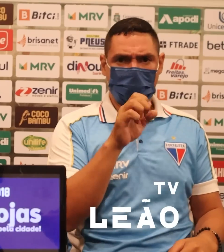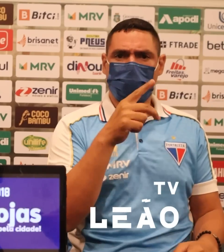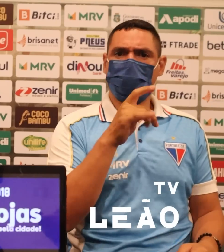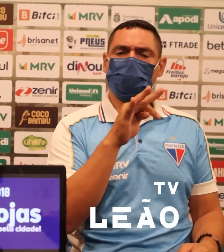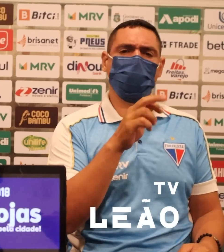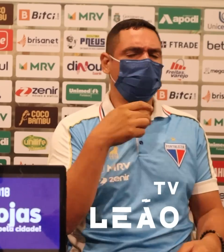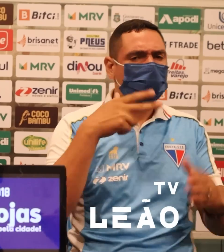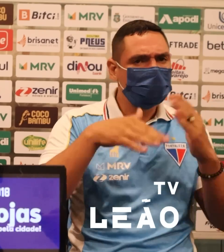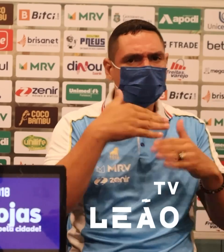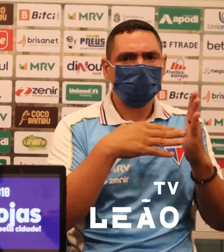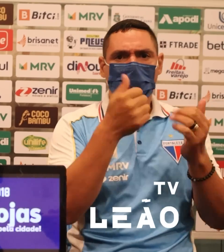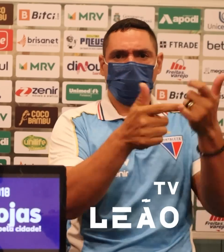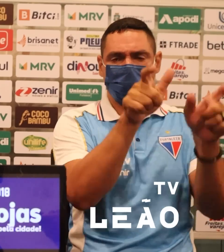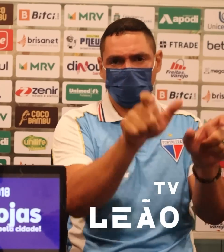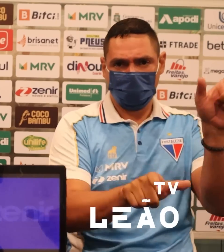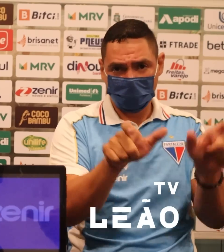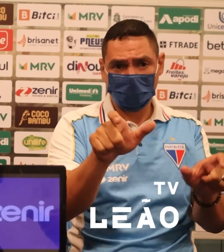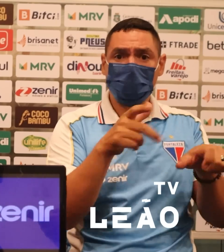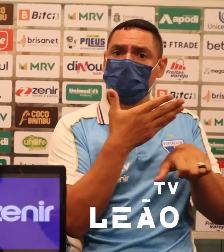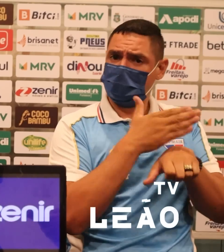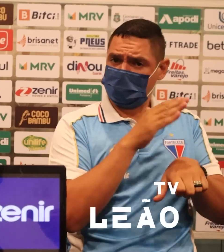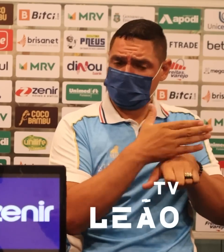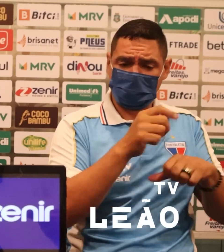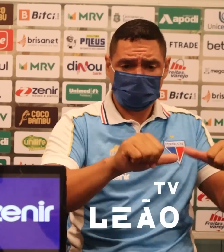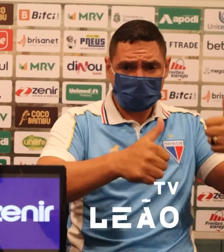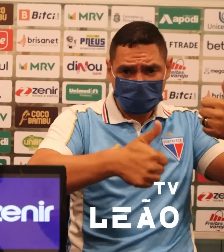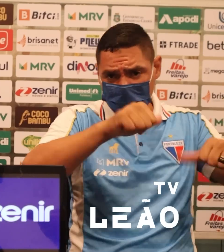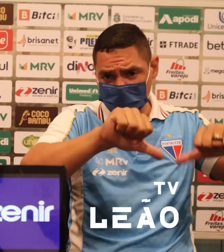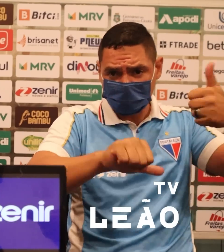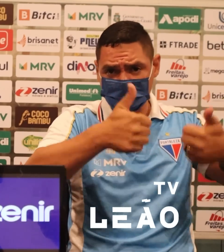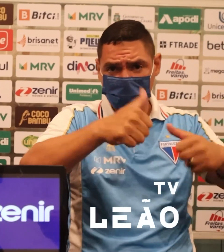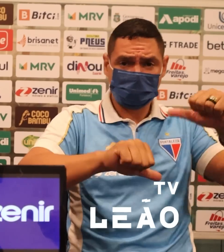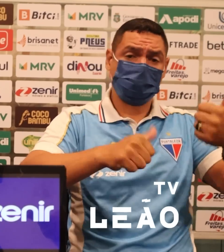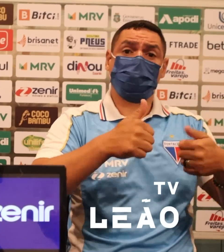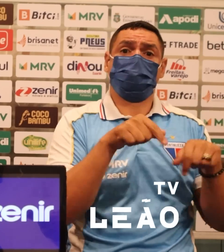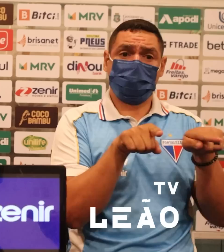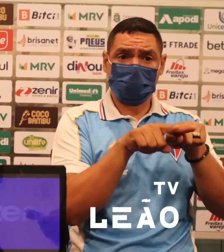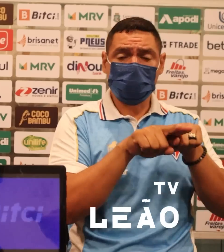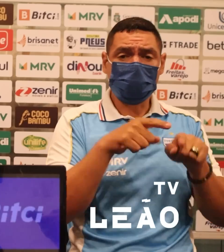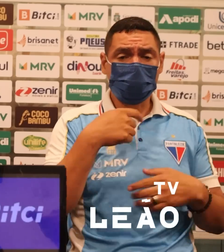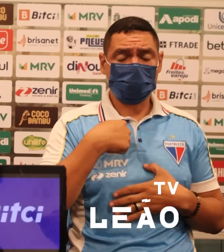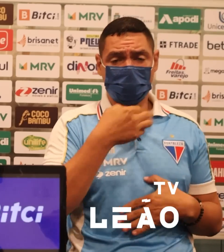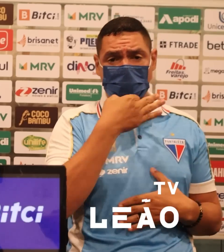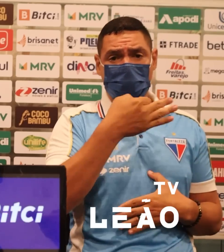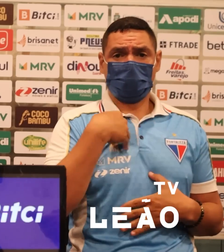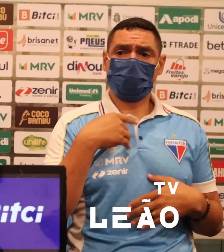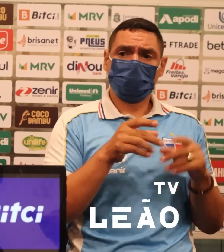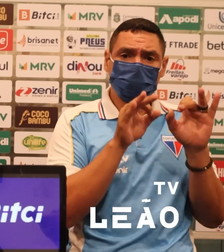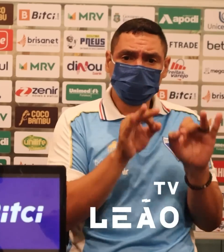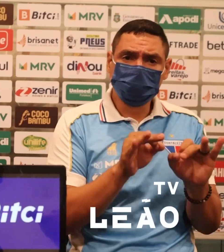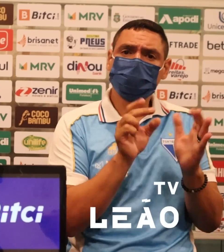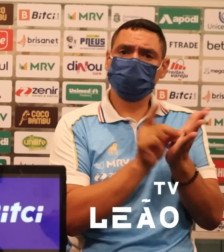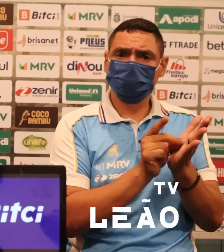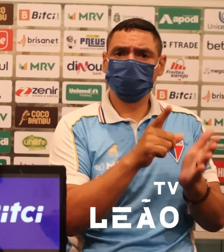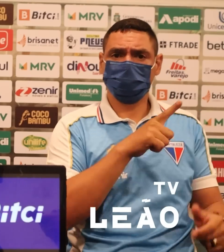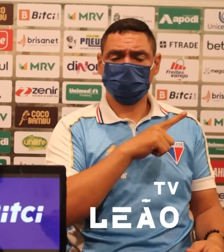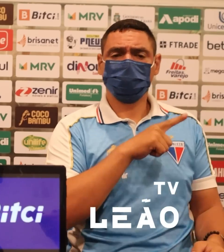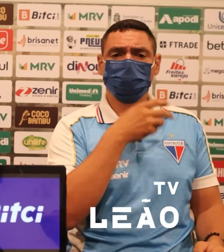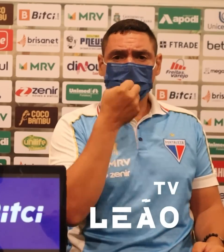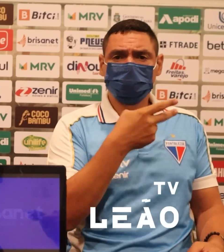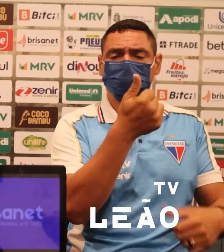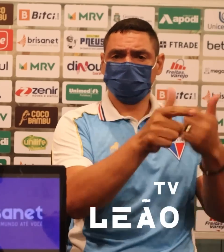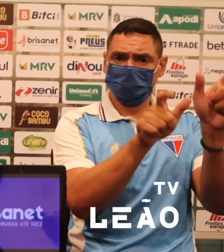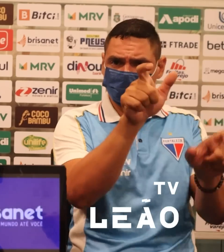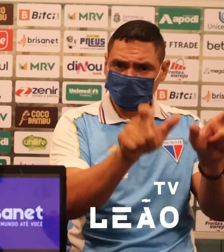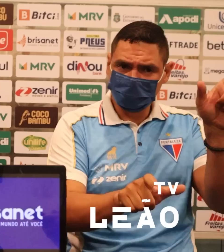nuestro apoyo, porque o trabajan muy bien y estoy convencido que son buenos jugadores,